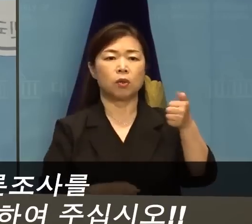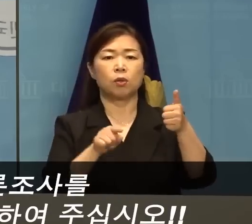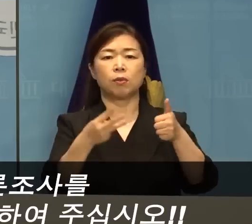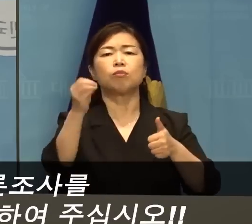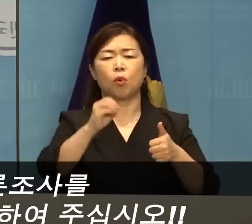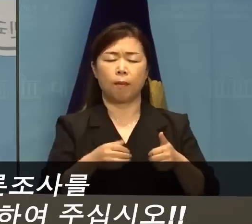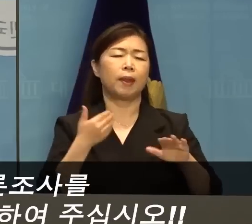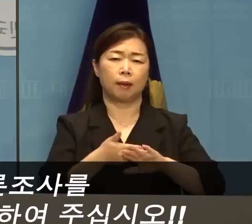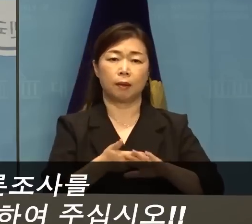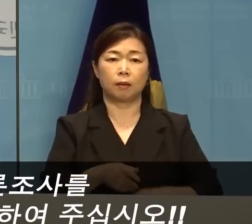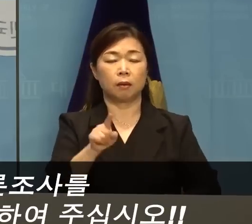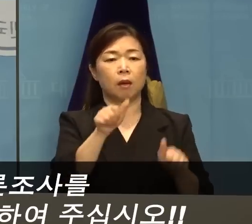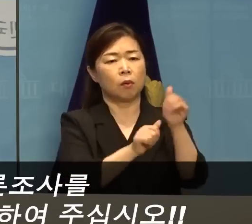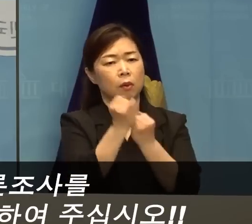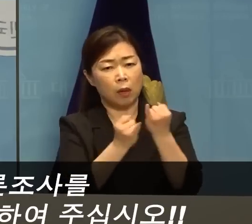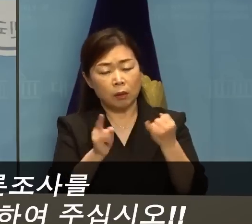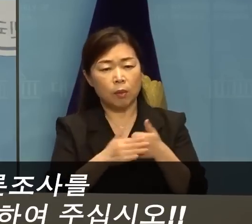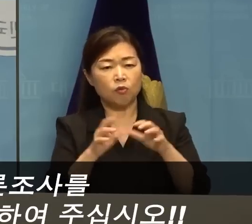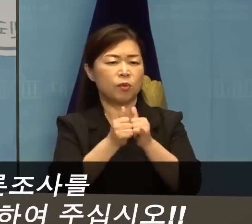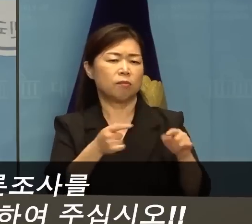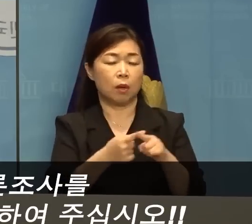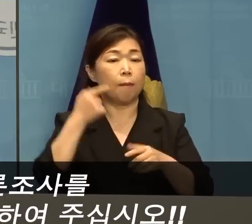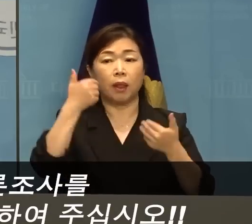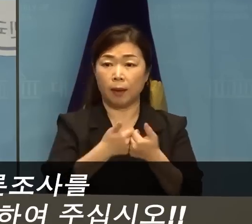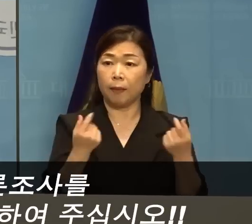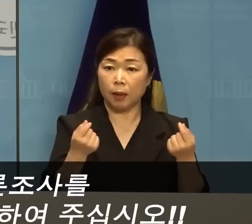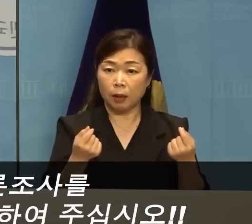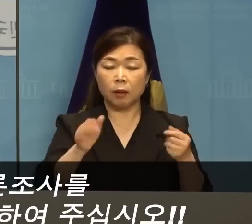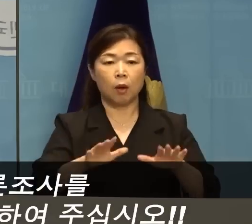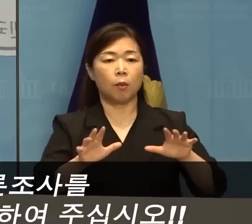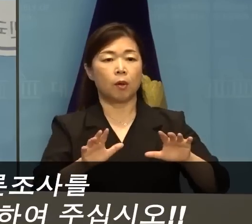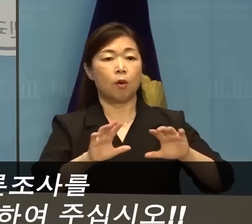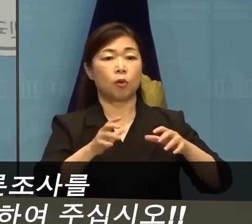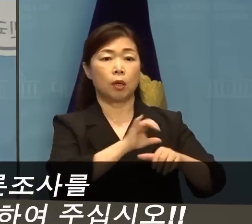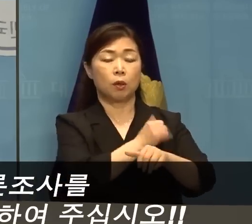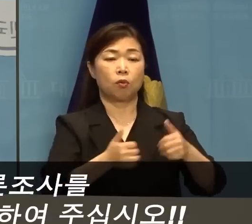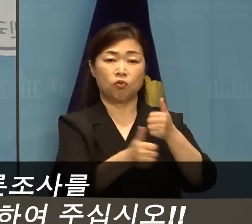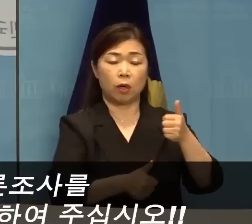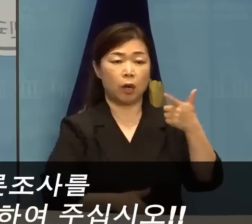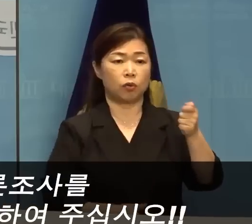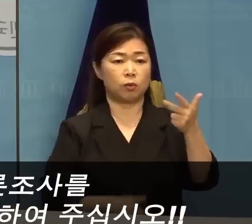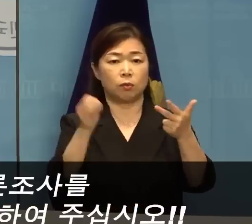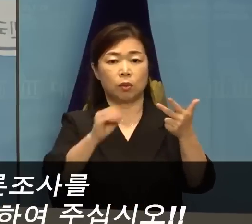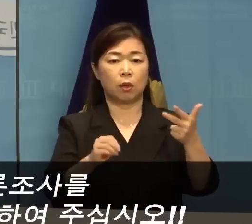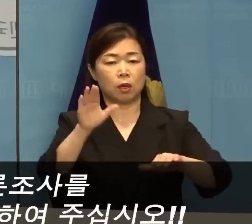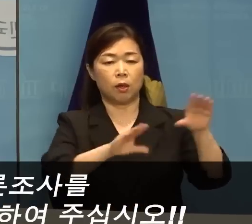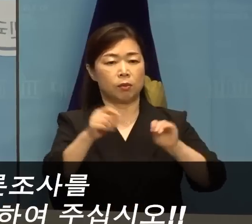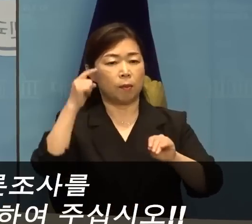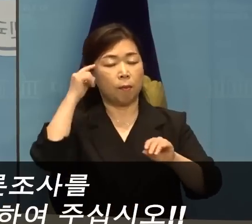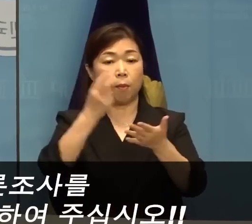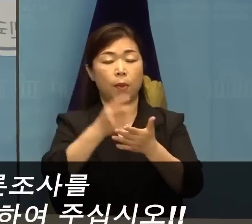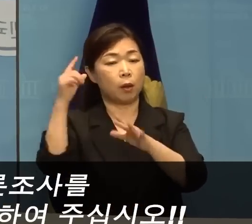반대했어요. 그때는 동성애라는 말이 들어가니까 국민들은 반대한 겁니다. 이번에 국가인권위원회가 67%가 차별금지법에 동의했다